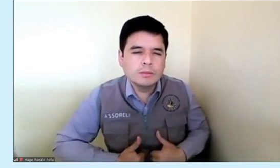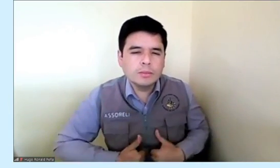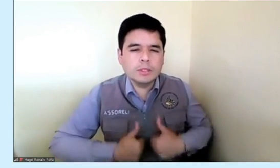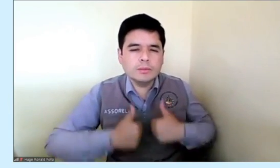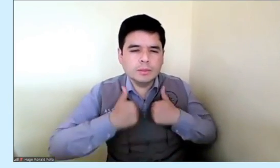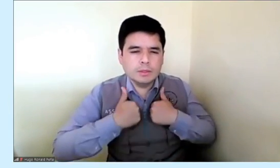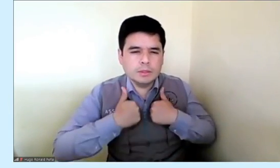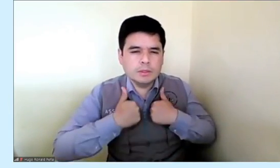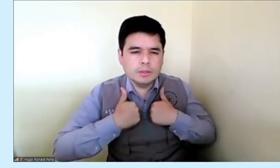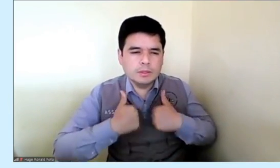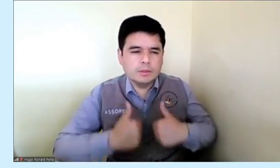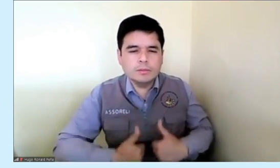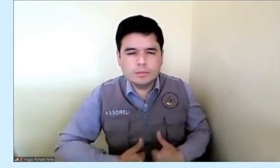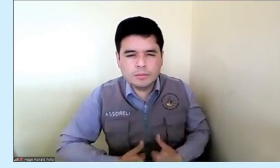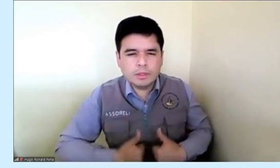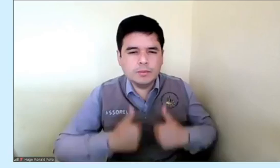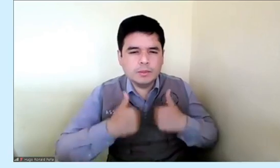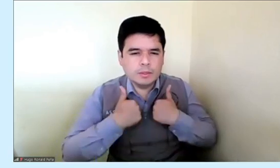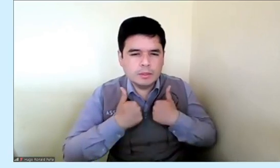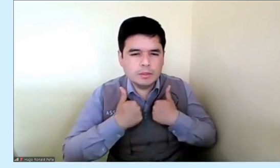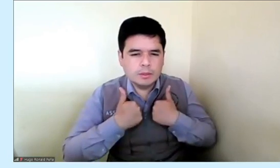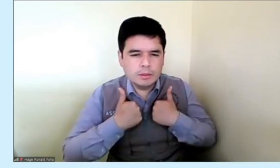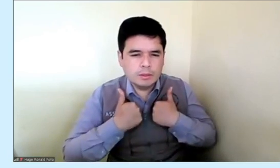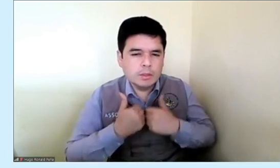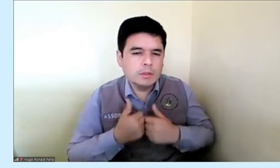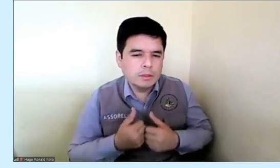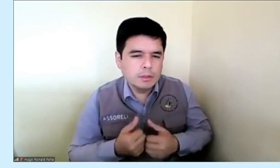¿Dónde vives? ¿Dónde vives?